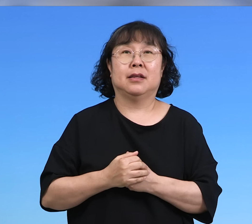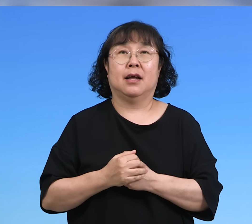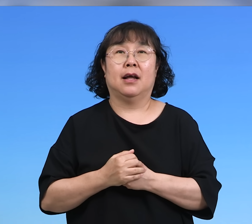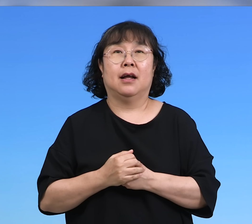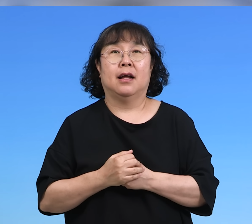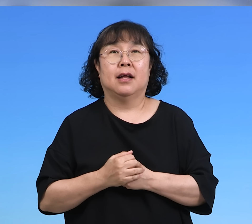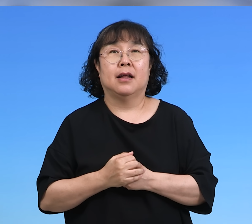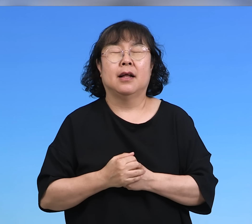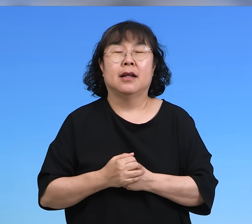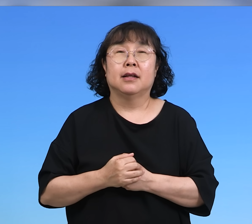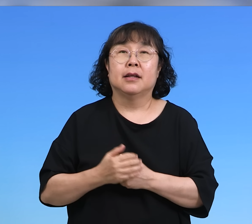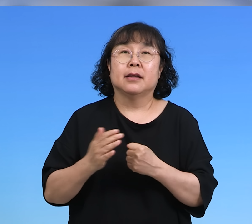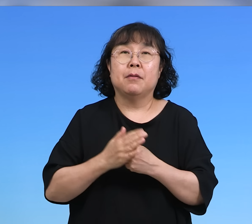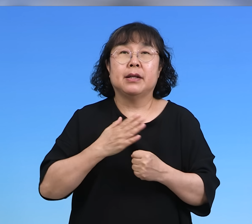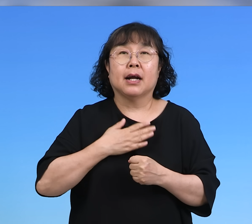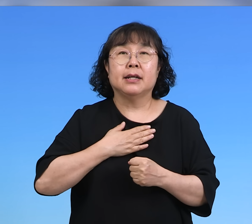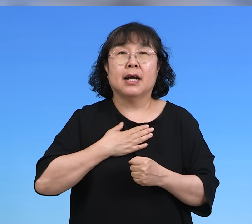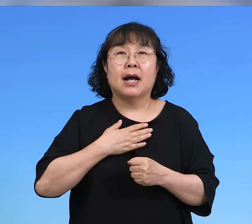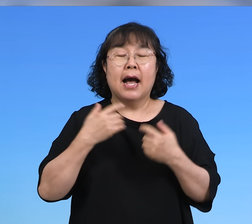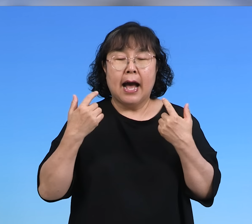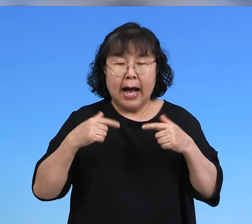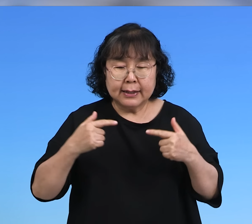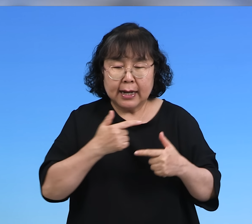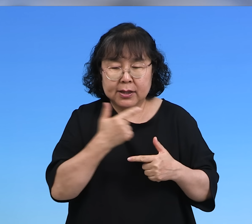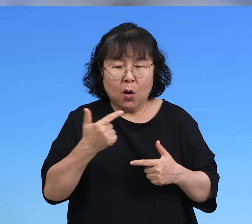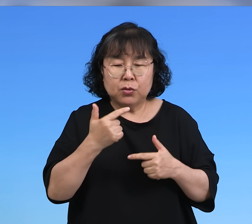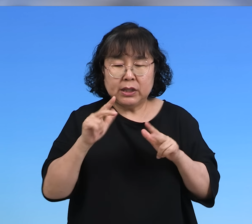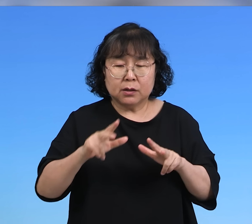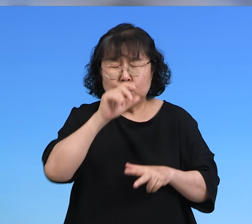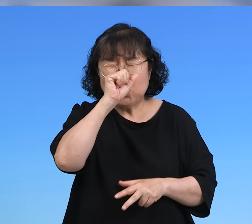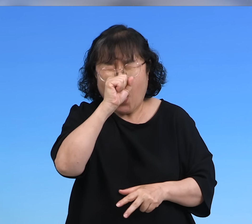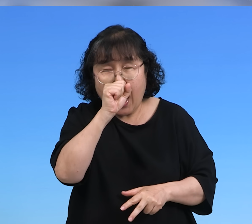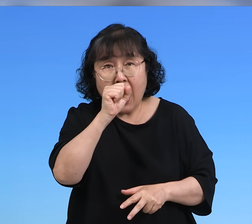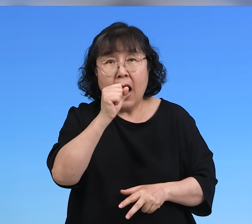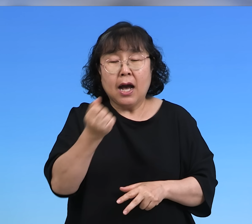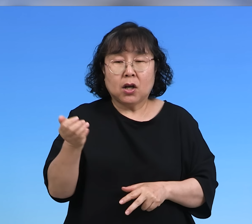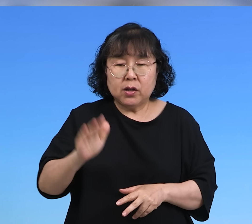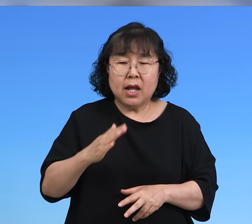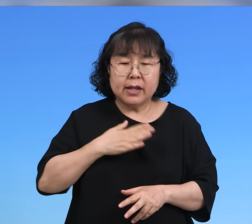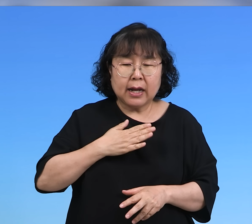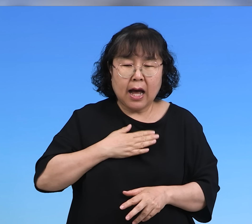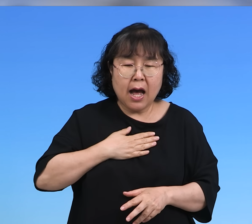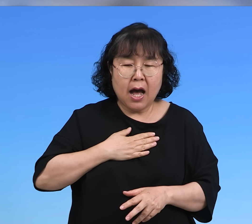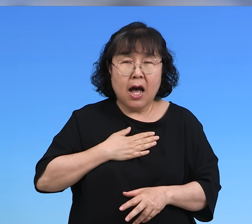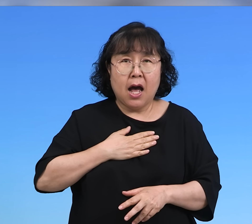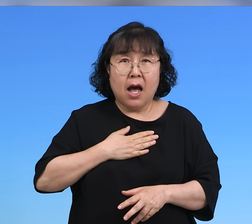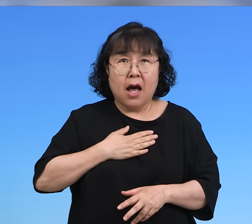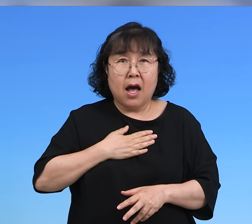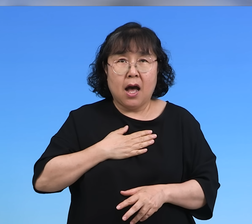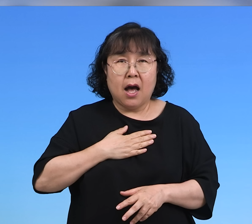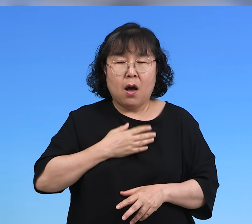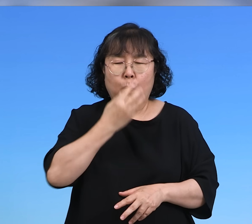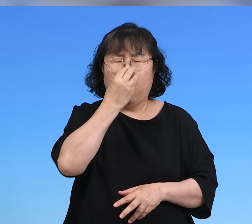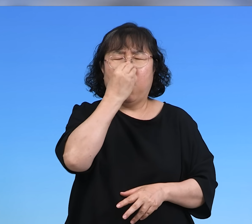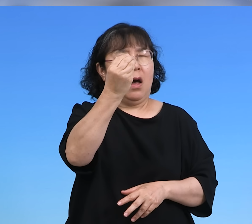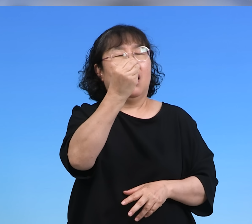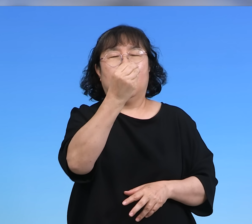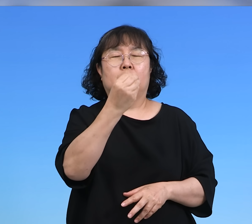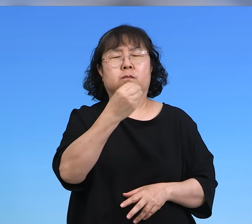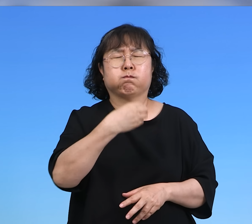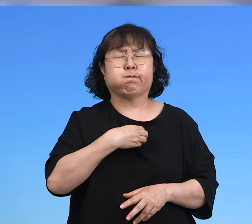녹아 물같이 되었더라. 이걸 제가 몇 번이나 되뇌었어요. 왜? 지금이 너무 좋은 때인데 방심하면 이게 저에게 이게 굉장히